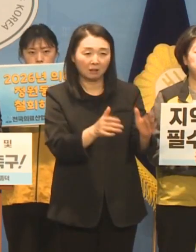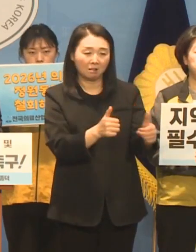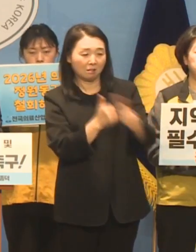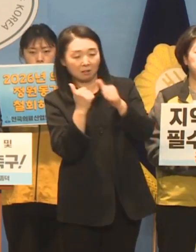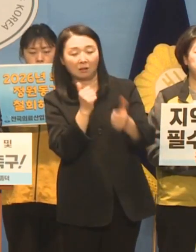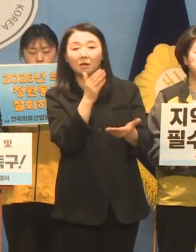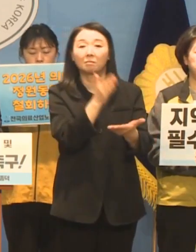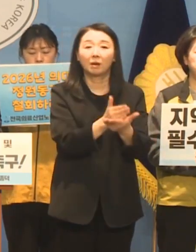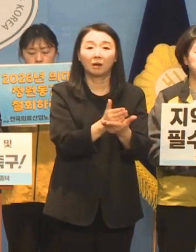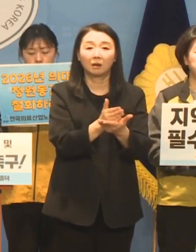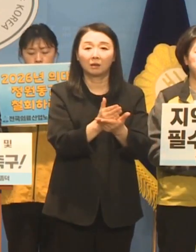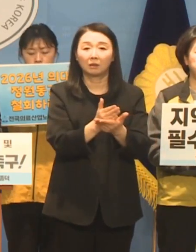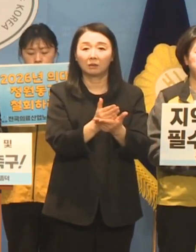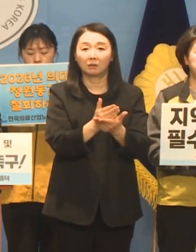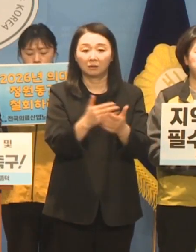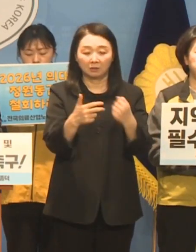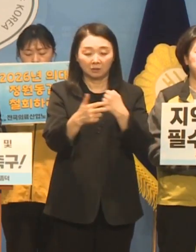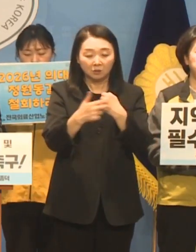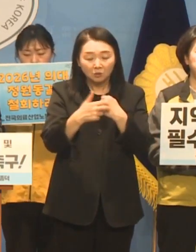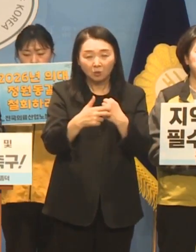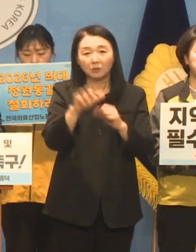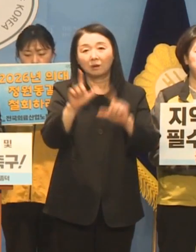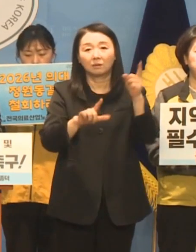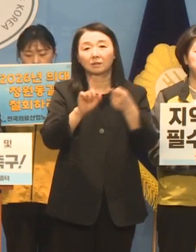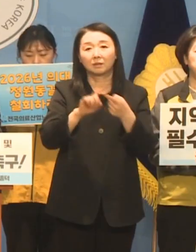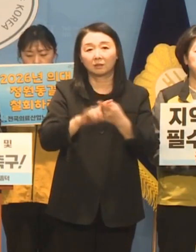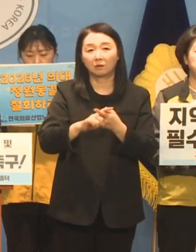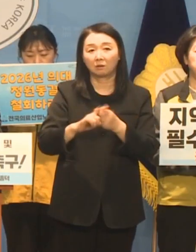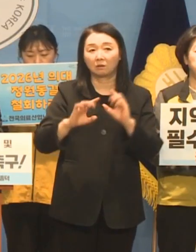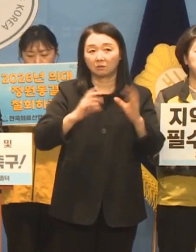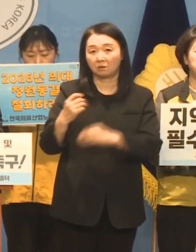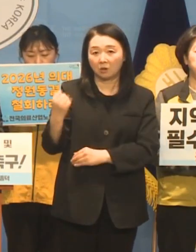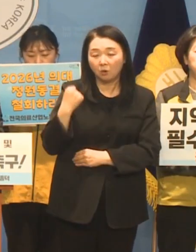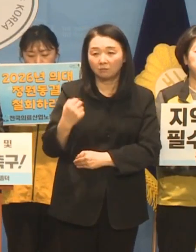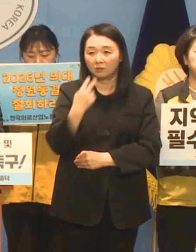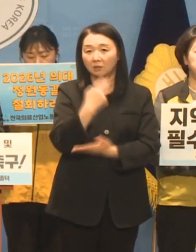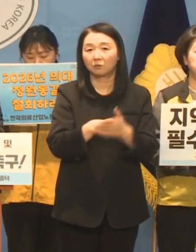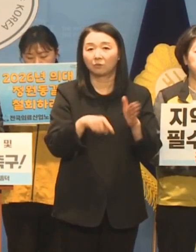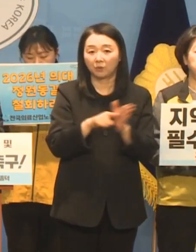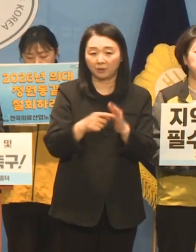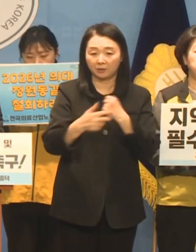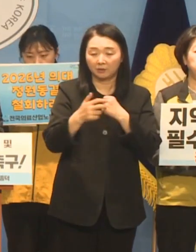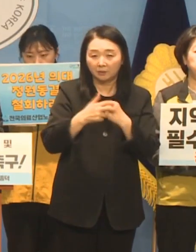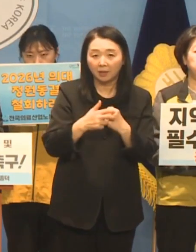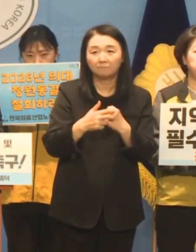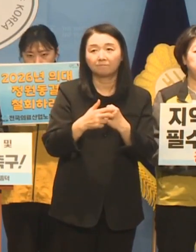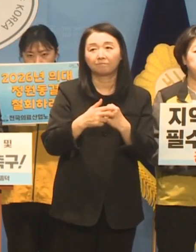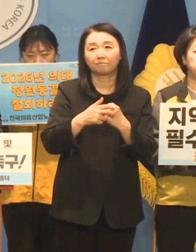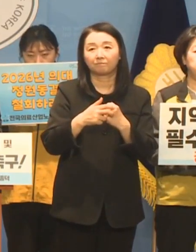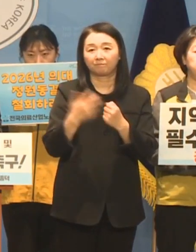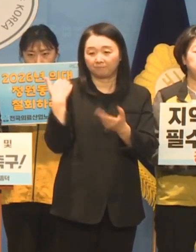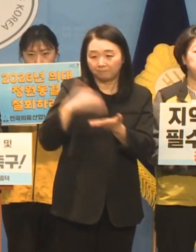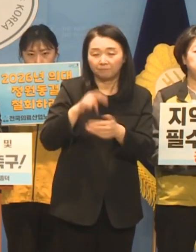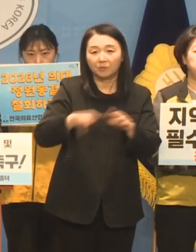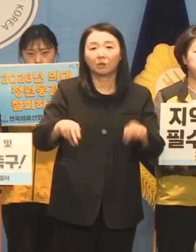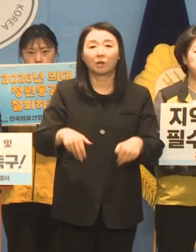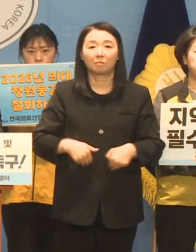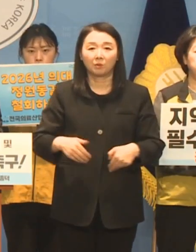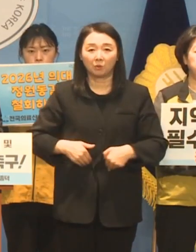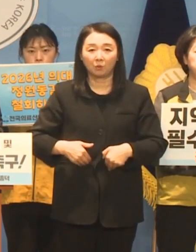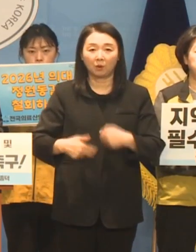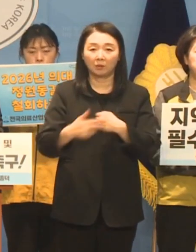대한민국의 의료 현실을 위해 국민들의 건강권과 생명을 위해 의대 증원 원점을 철회하고 의대 증원